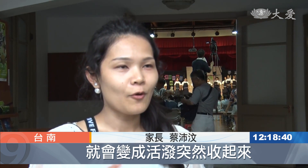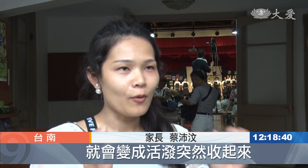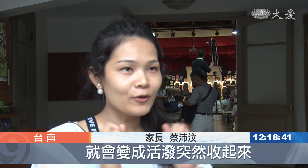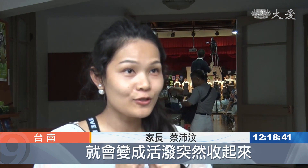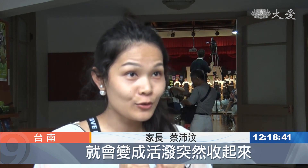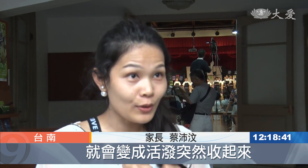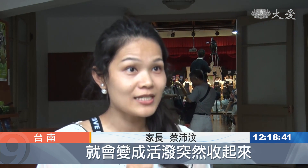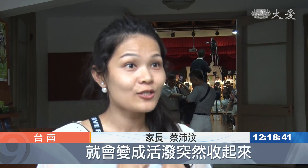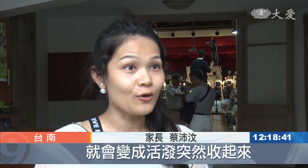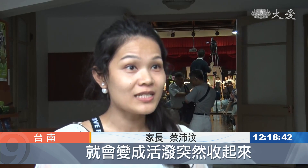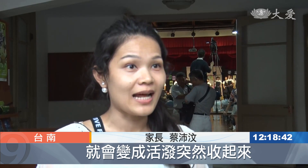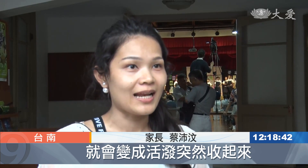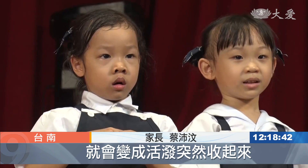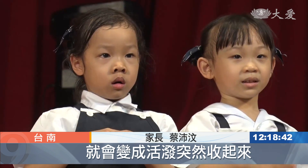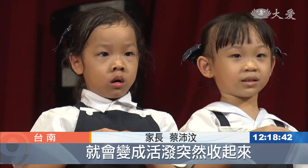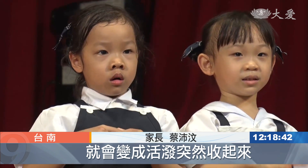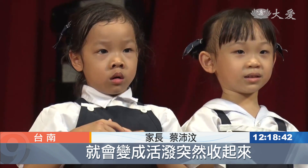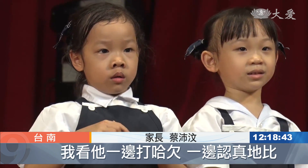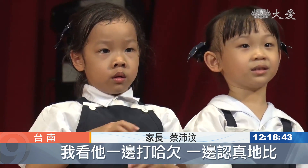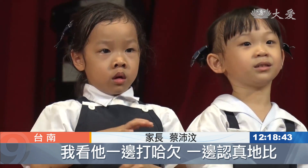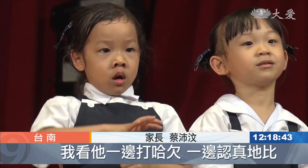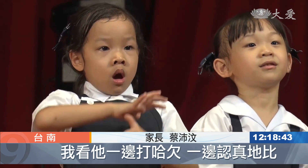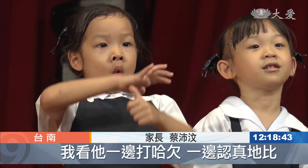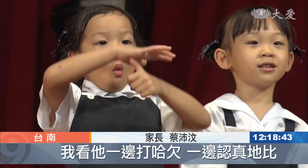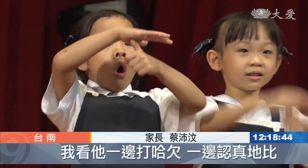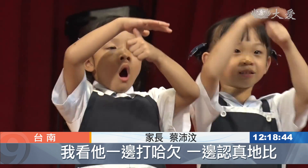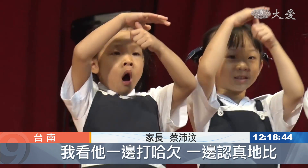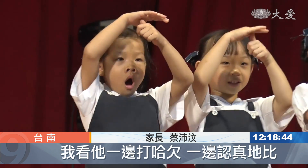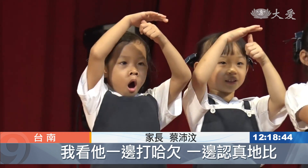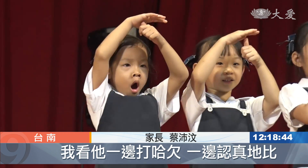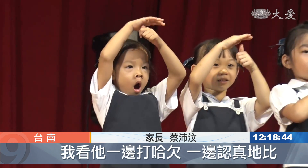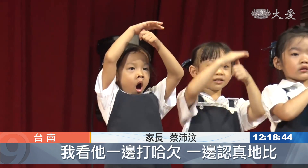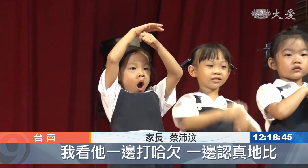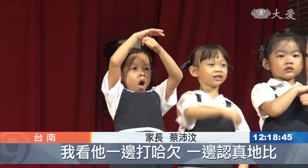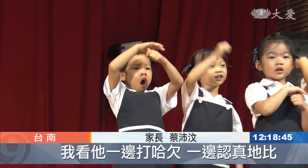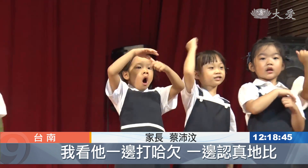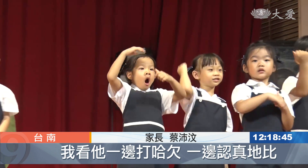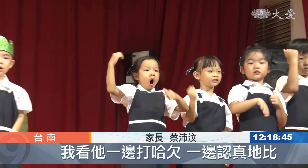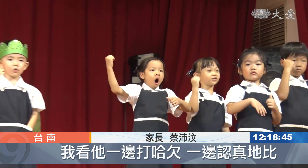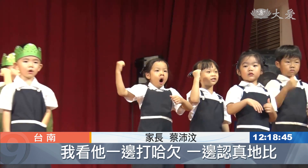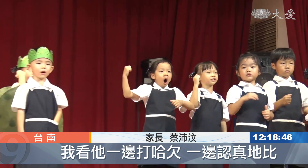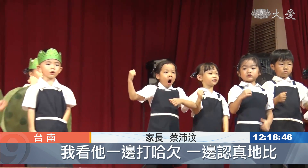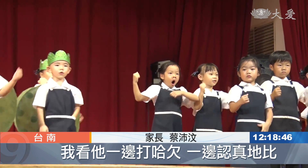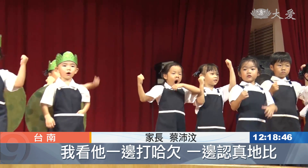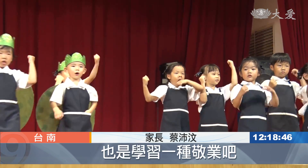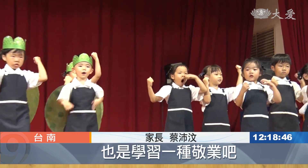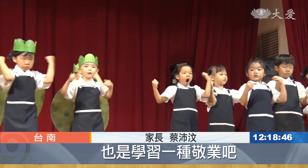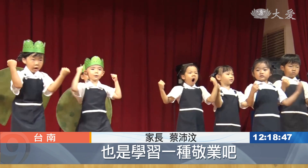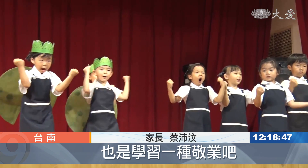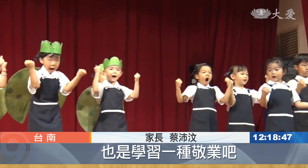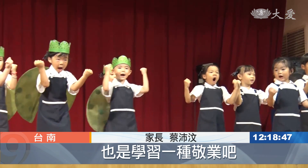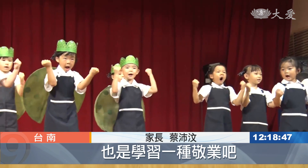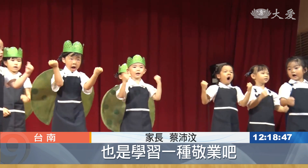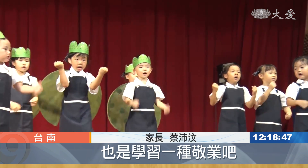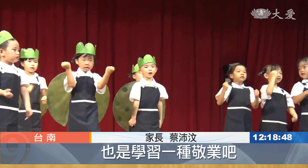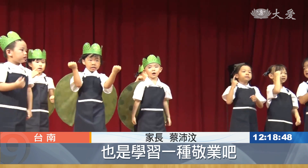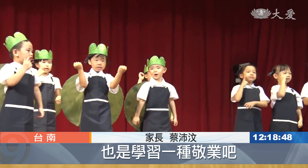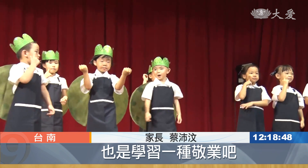泼就是突然间收起来了，然后就是我看他一边打哈欠，然后一边还是很认真的比，我觉得也是学习一种敬业